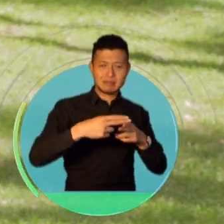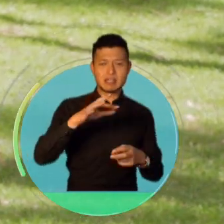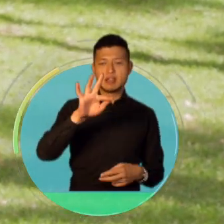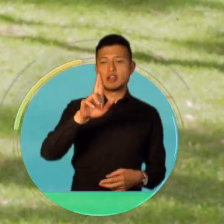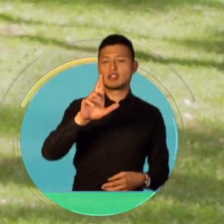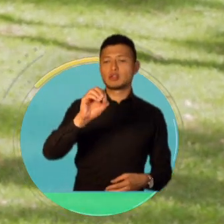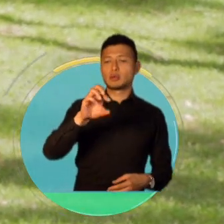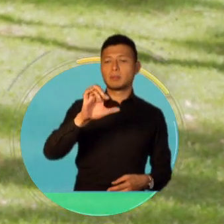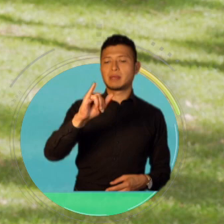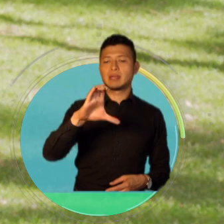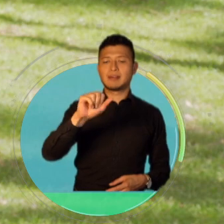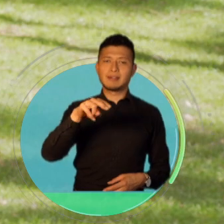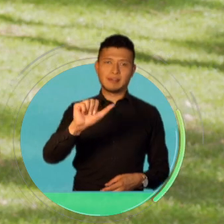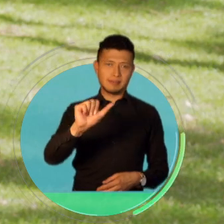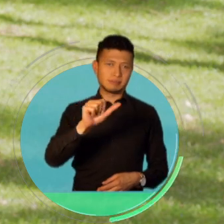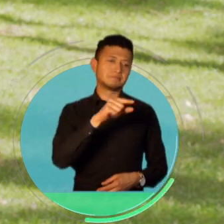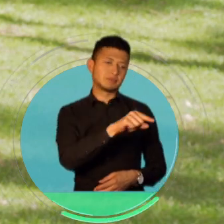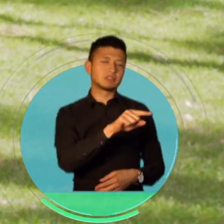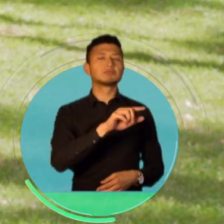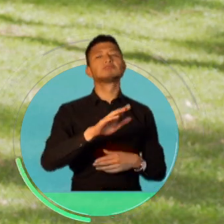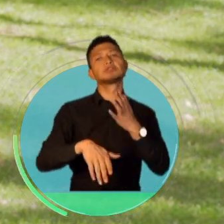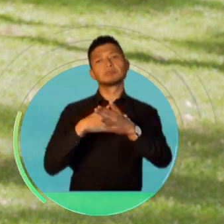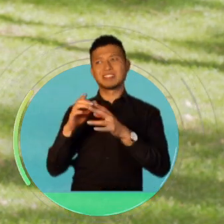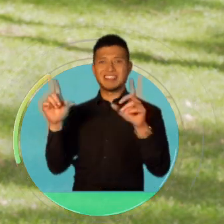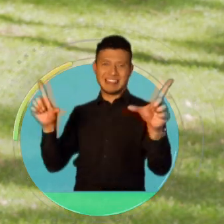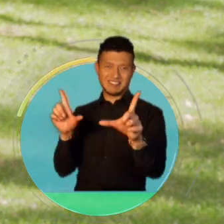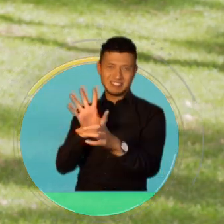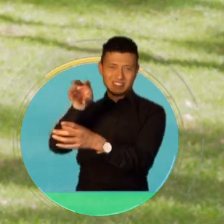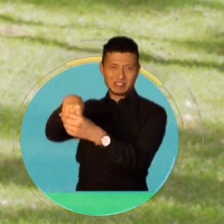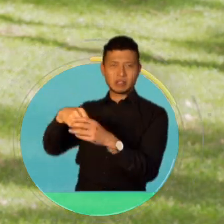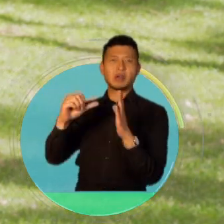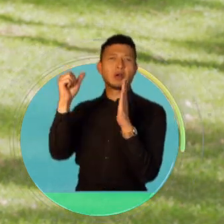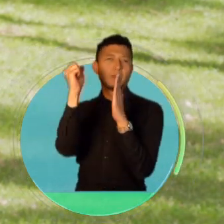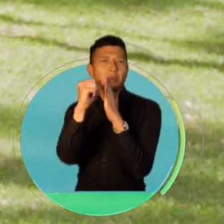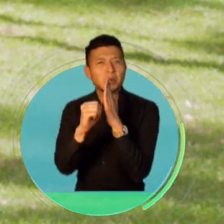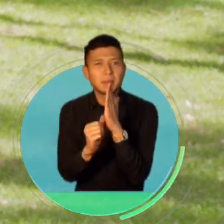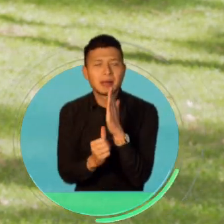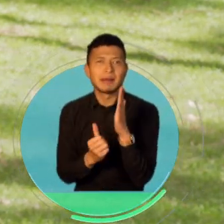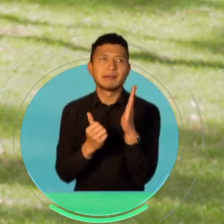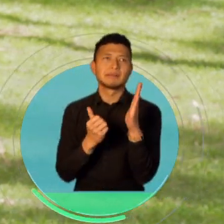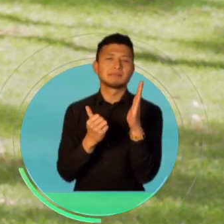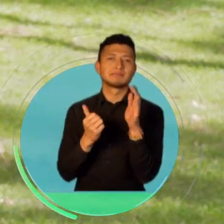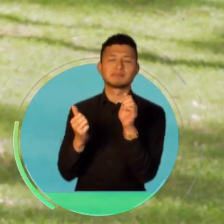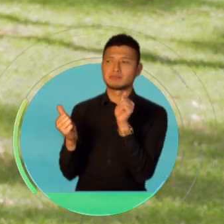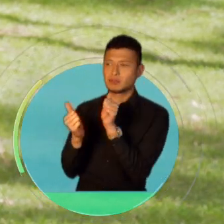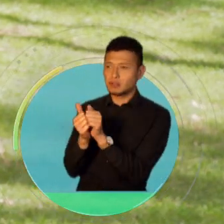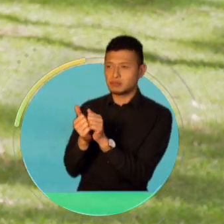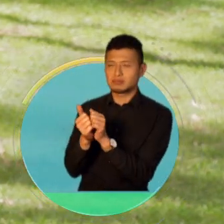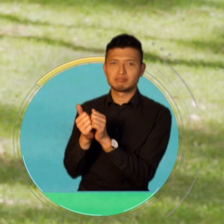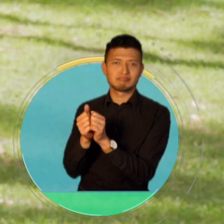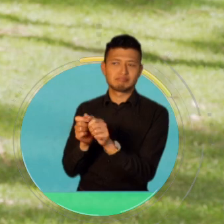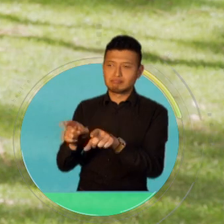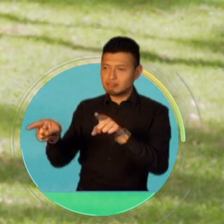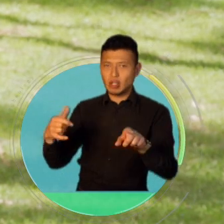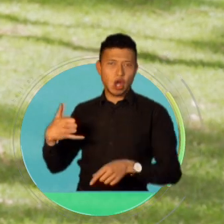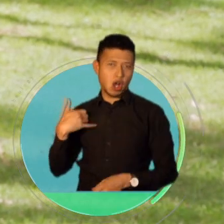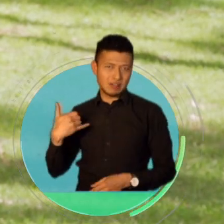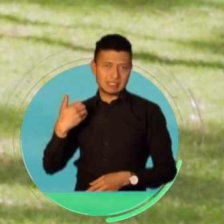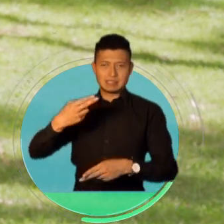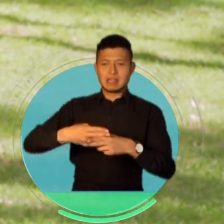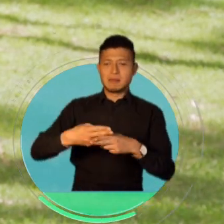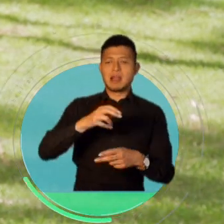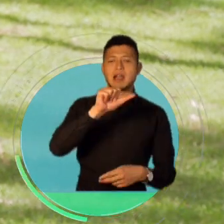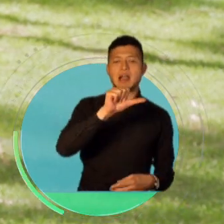Tropicana Stereo luego en televisión hice programas con jóvenes que